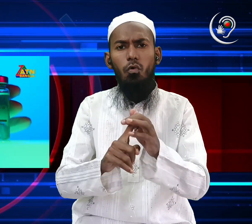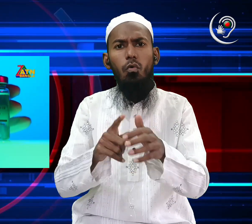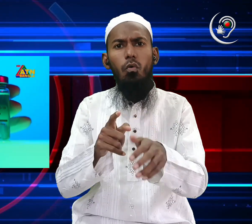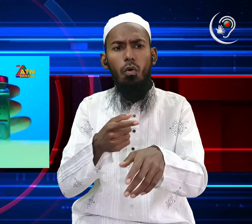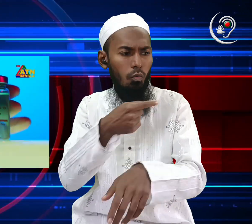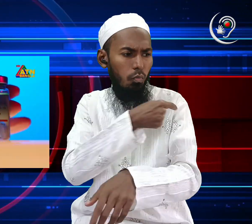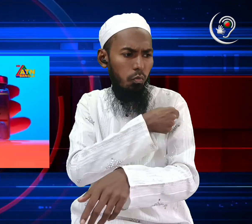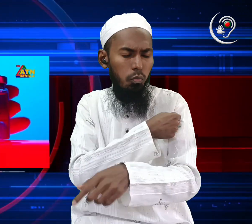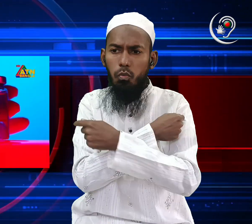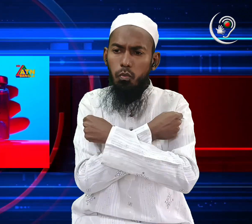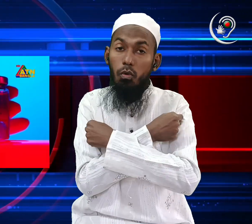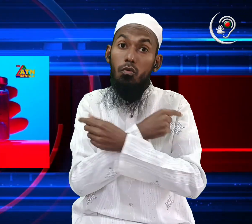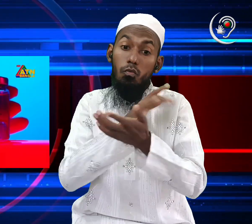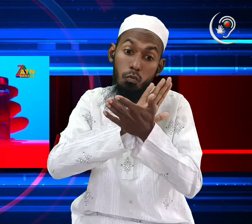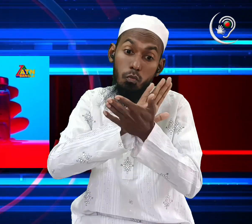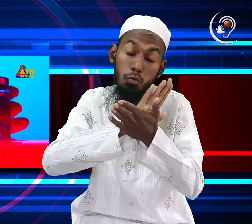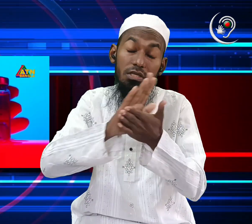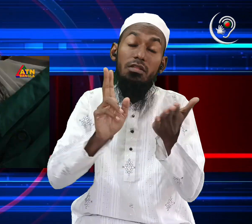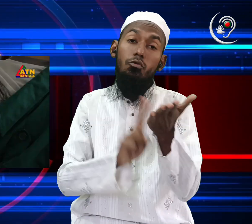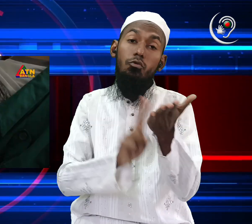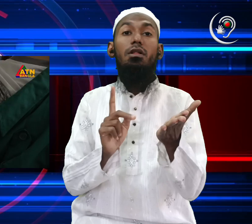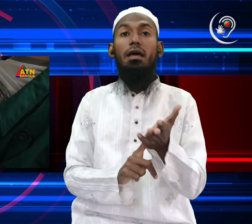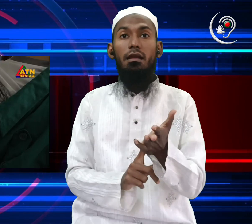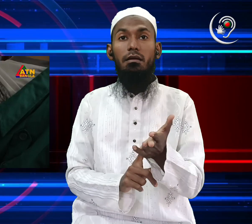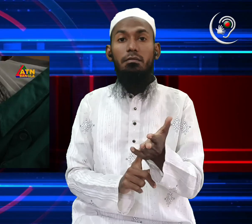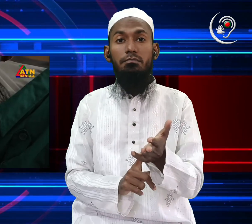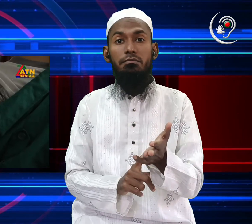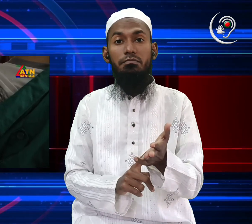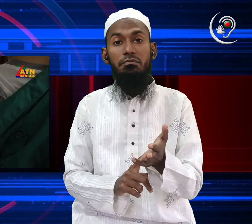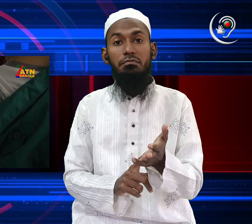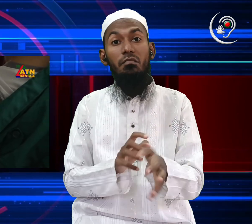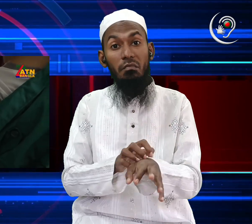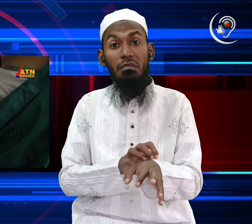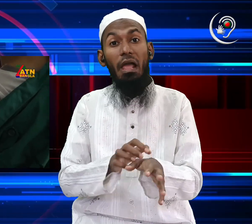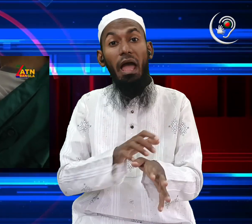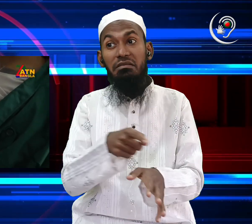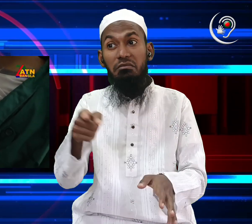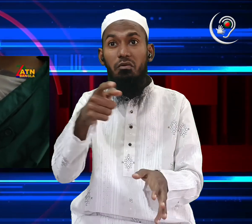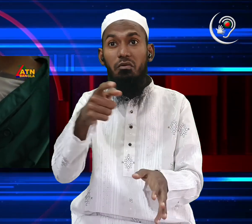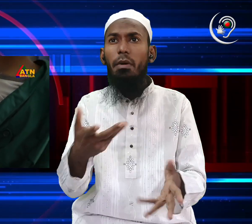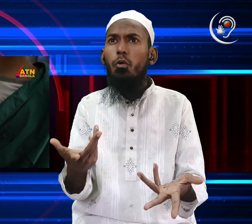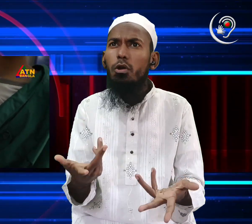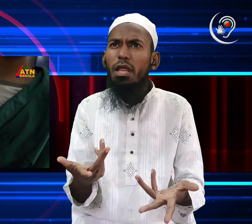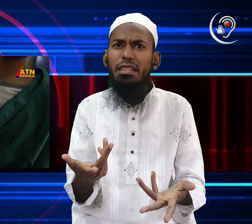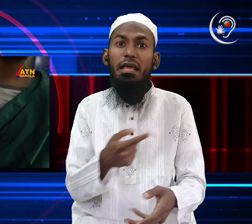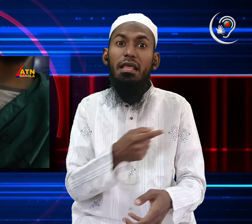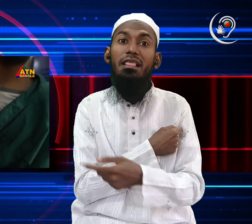নিরাপদ ও নিখুঁত হওয়া প্রয়োজন। খালিদুল ইসলাম তানভীর, ATN বাংলা।